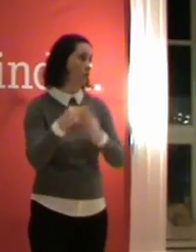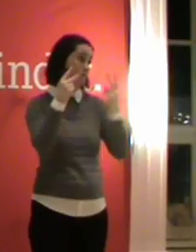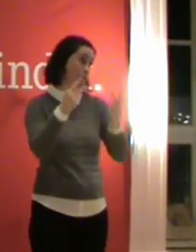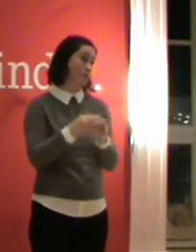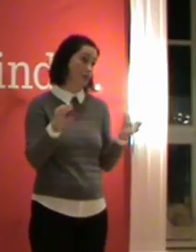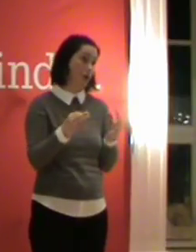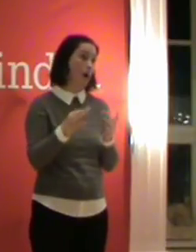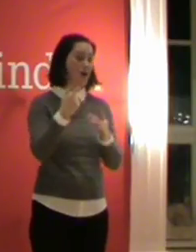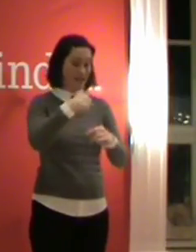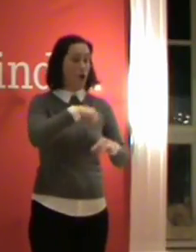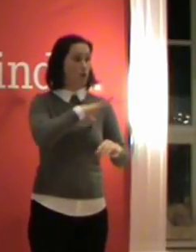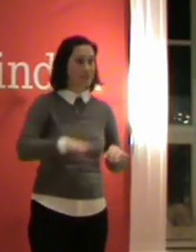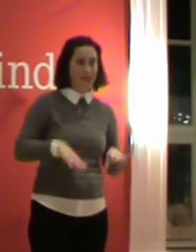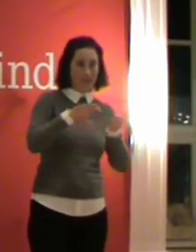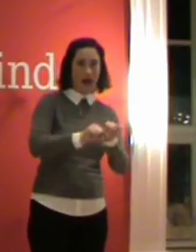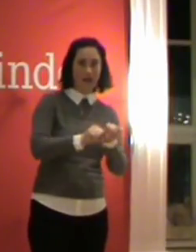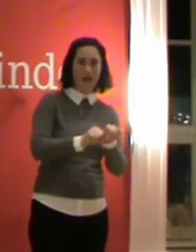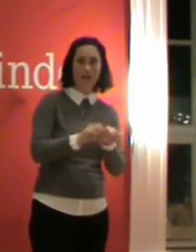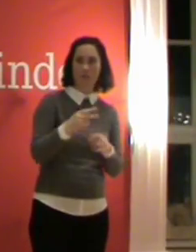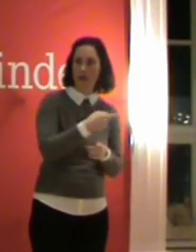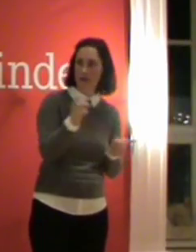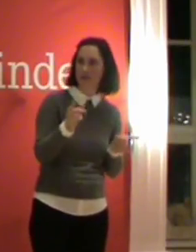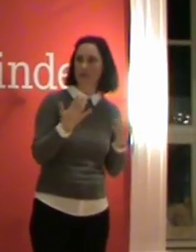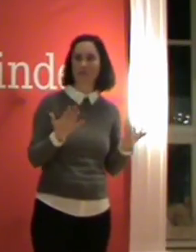will ich zumindest in Sachsen-Anhalt ja noch eins feststellen.